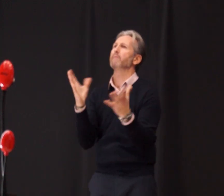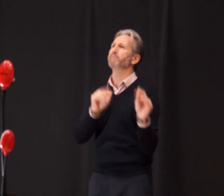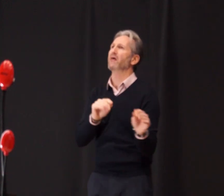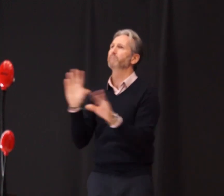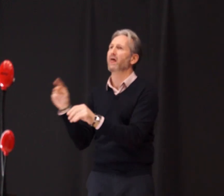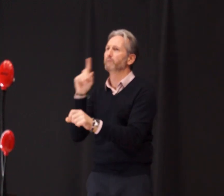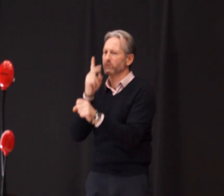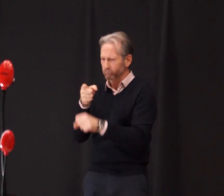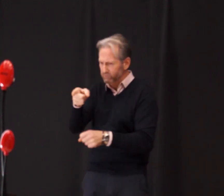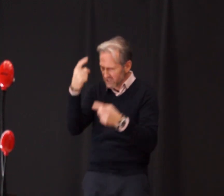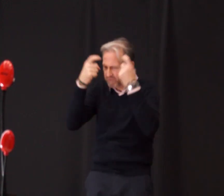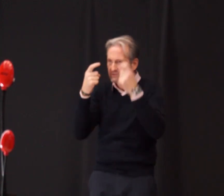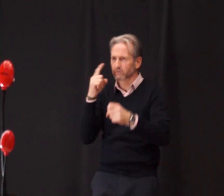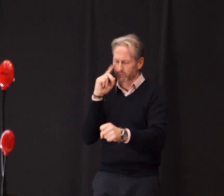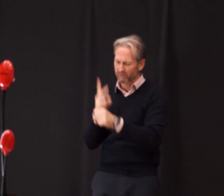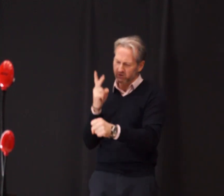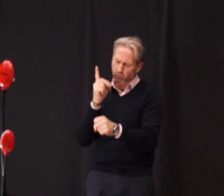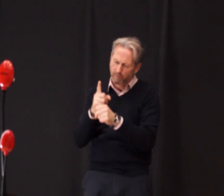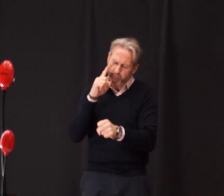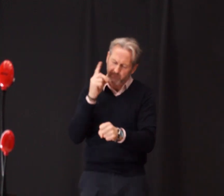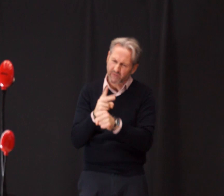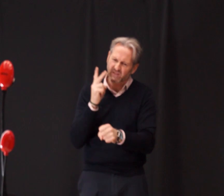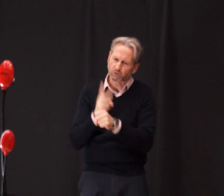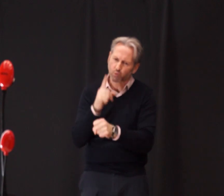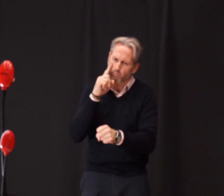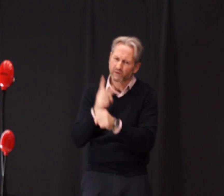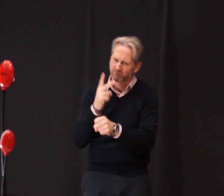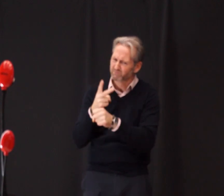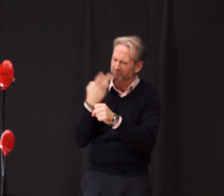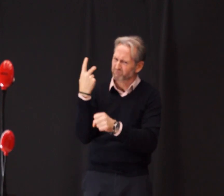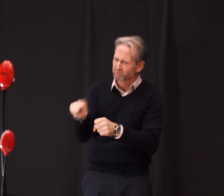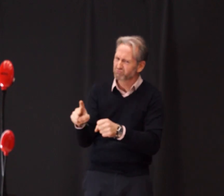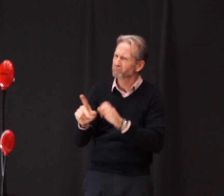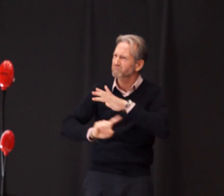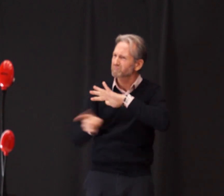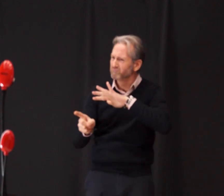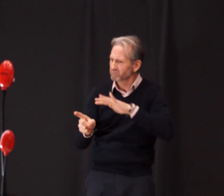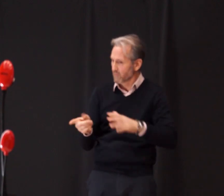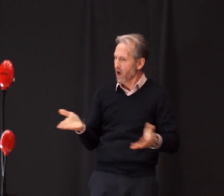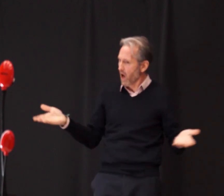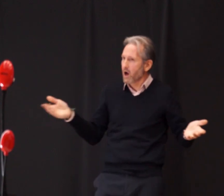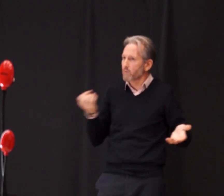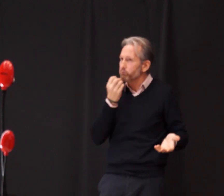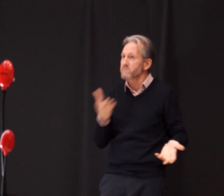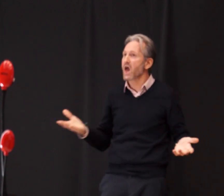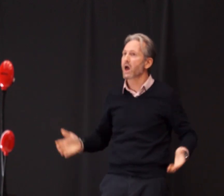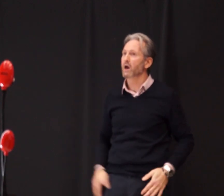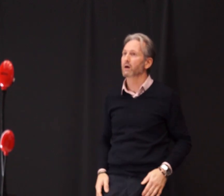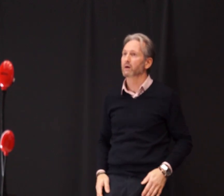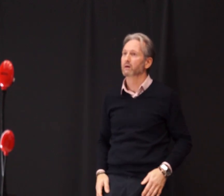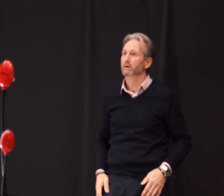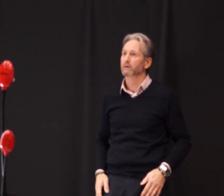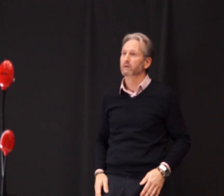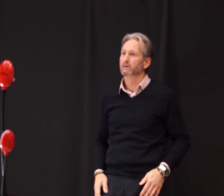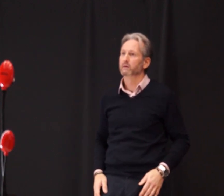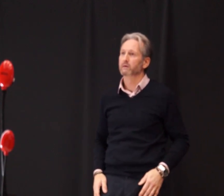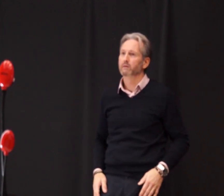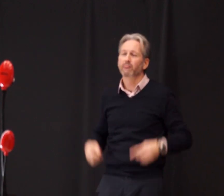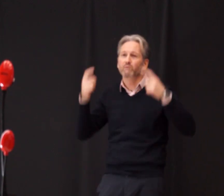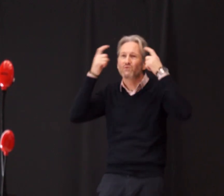Et quand on dit je n'ai pas fait attention, l'enfant me pose la question, je n'ai pas fait attention, toute ma vie c'est quoi ? Là, c'est la deuxième forme de négation, c'est